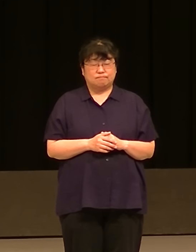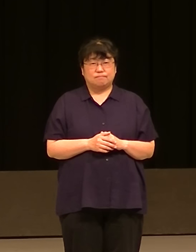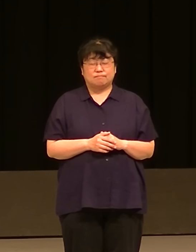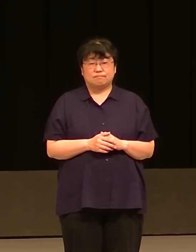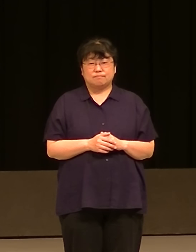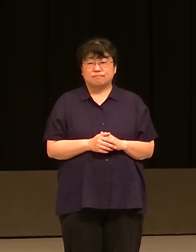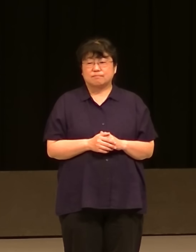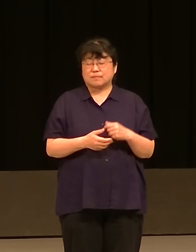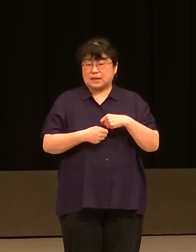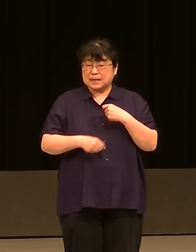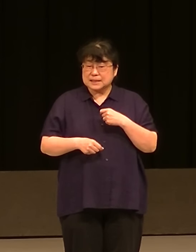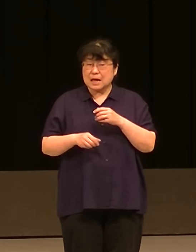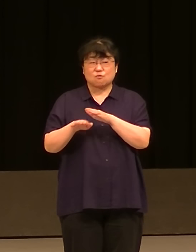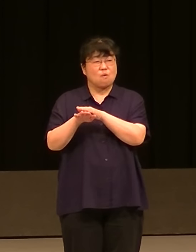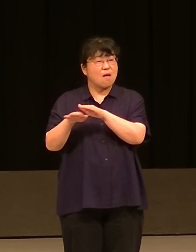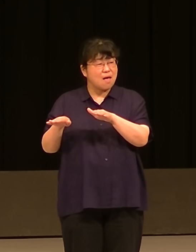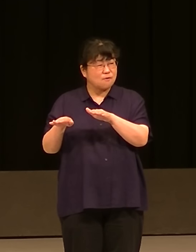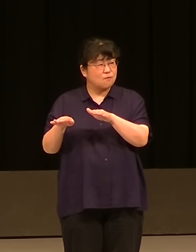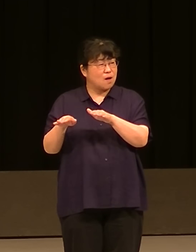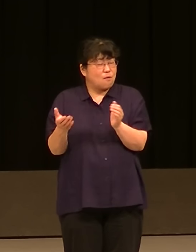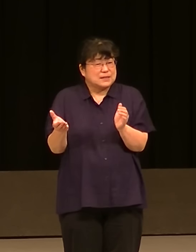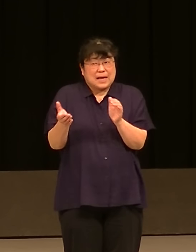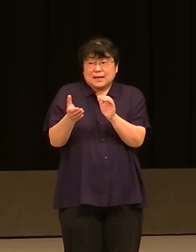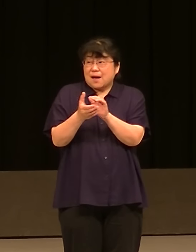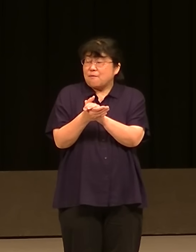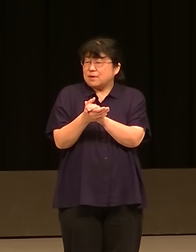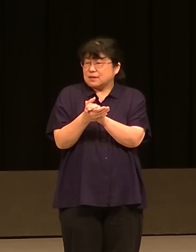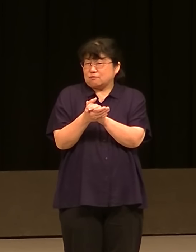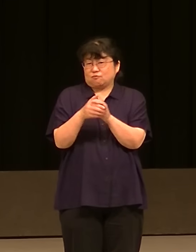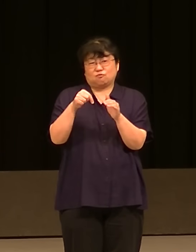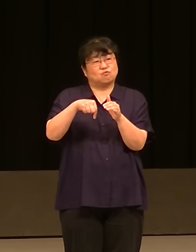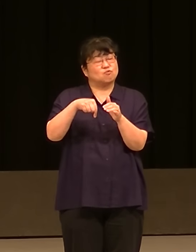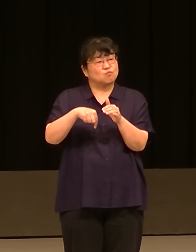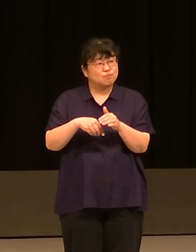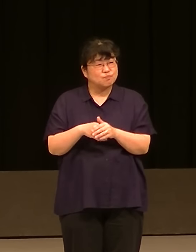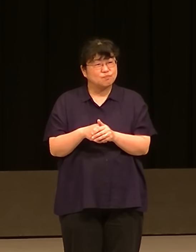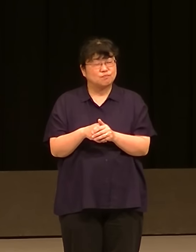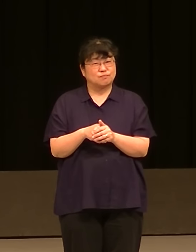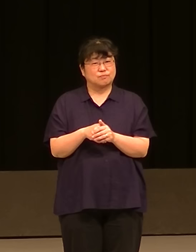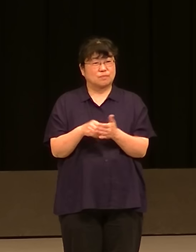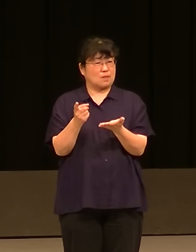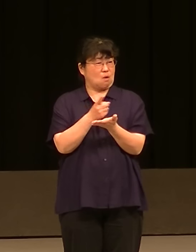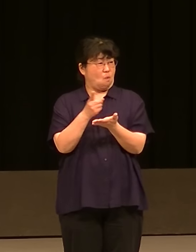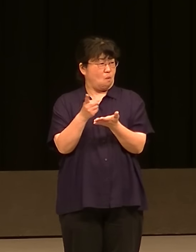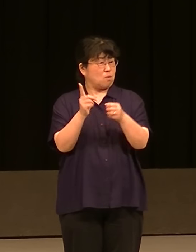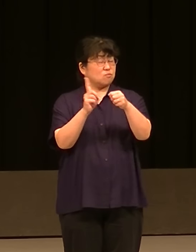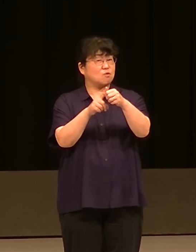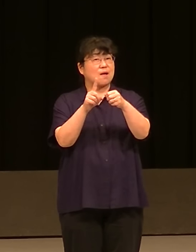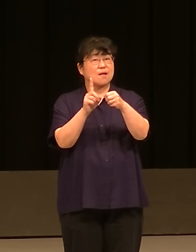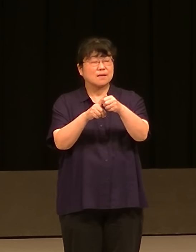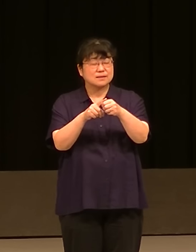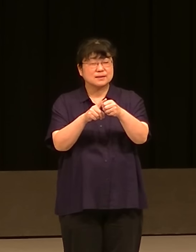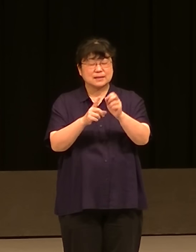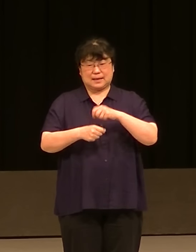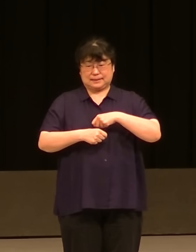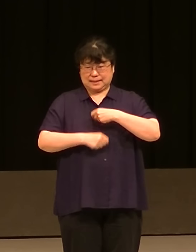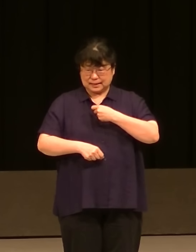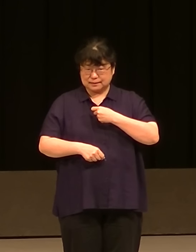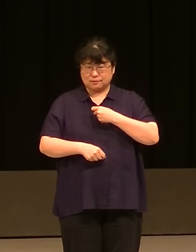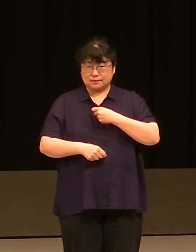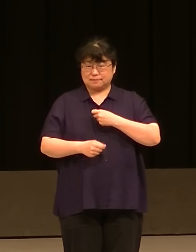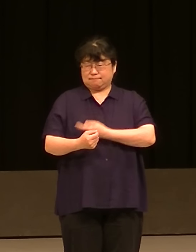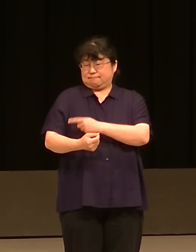して正義と平和を抱き合わせるという方向に向かって誠実に